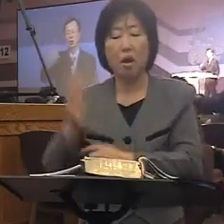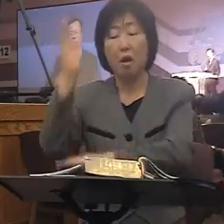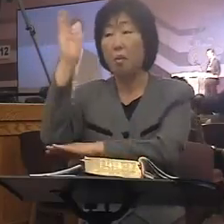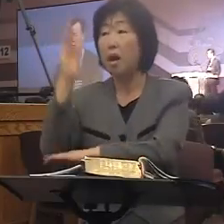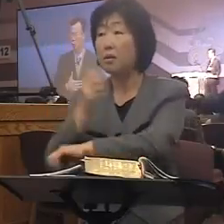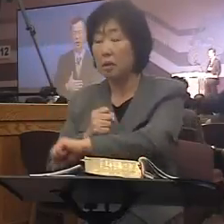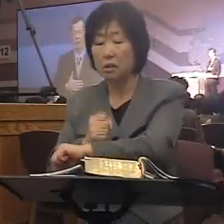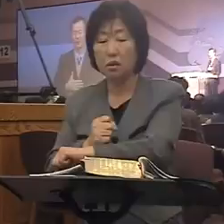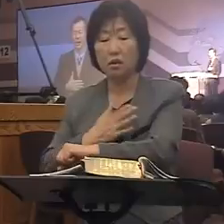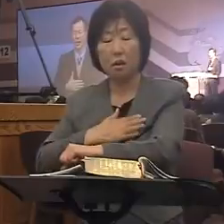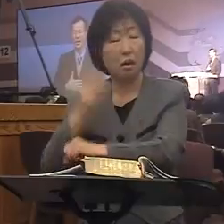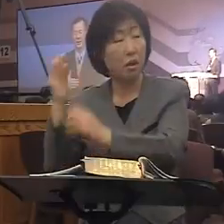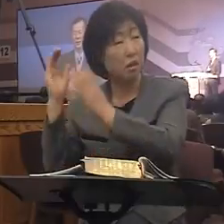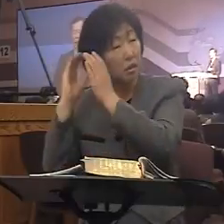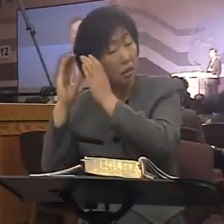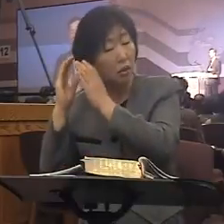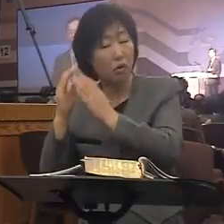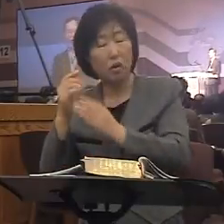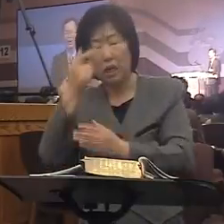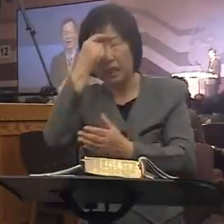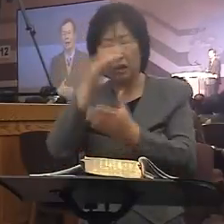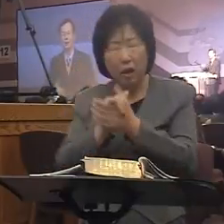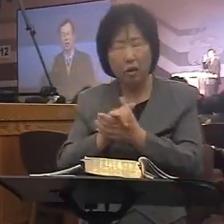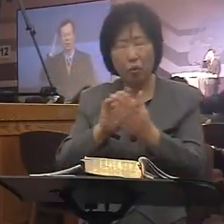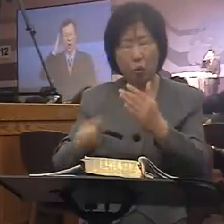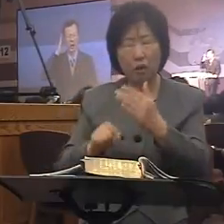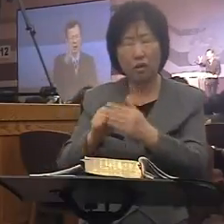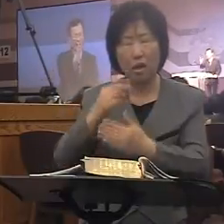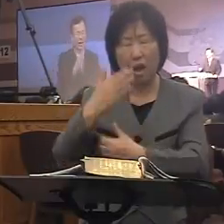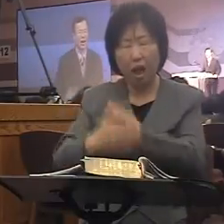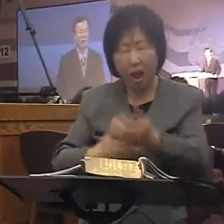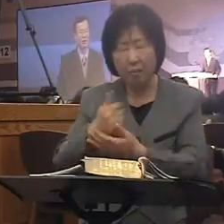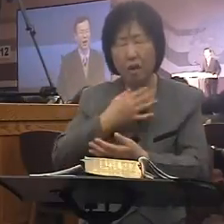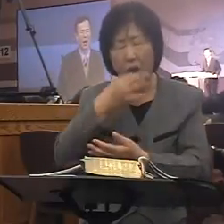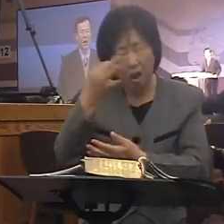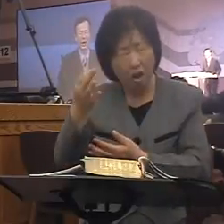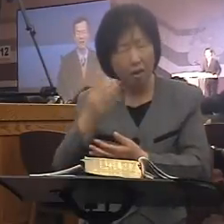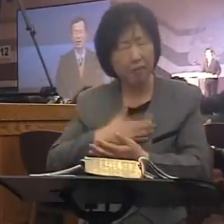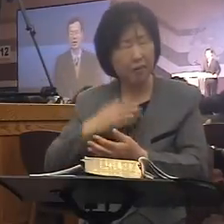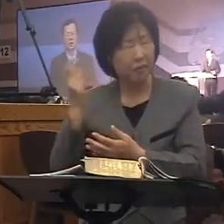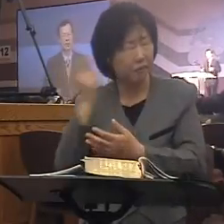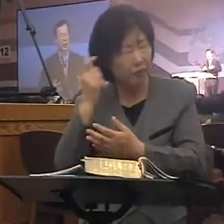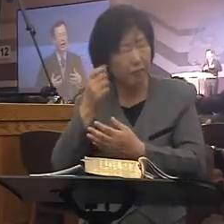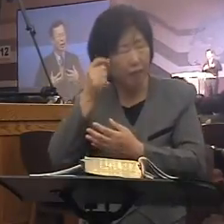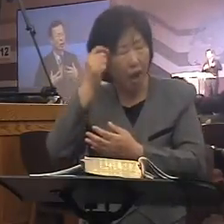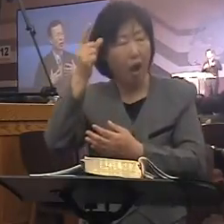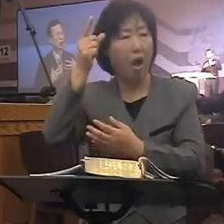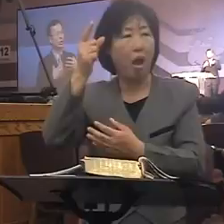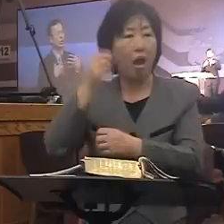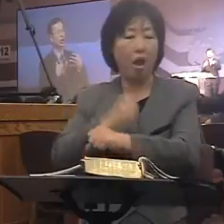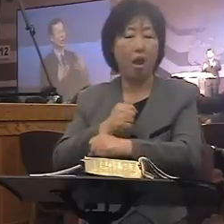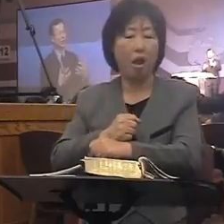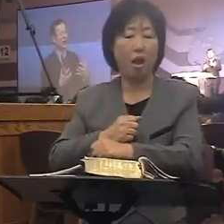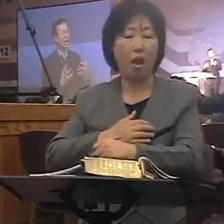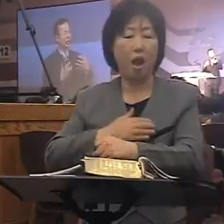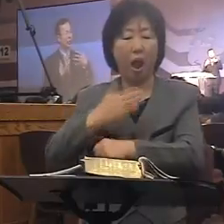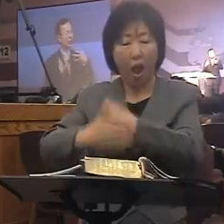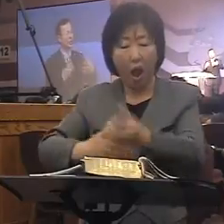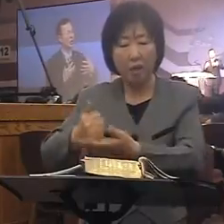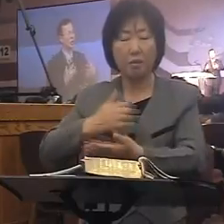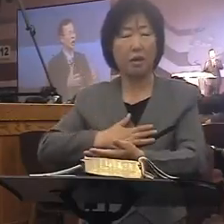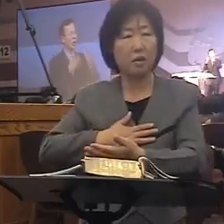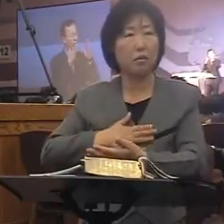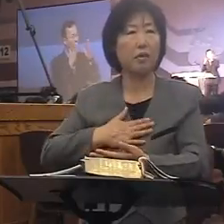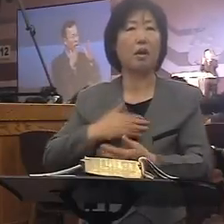말씀하시는 것을 내가 들어야 합니다. 기도하는 가운데 하나님의 음성을 내가 깨달아야 합니다. 하나님의 가슴을 내가 누릴 수 있어야 합니다.